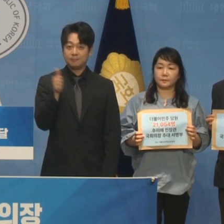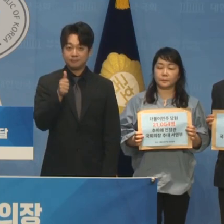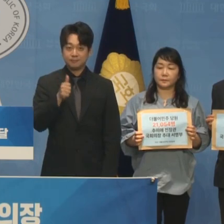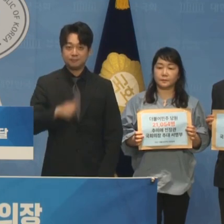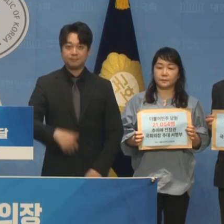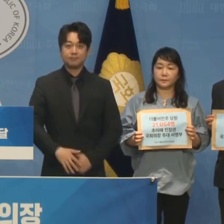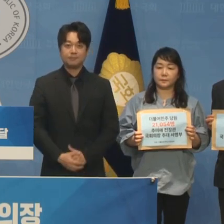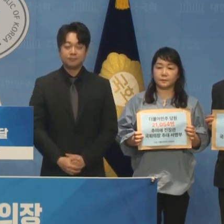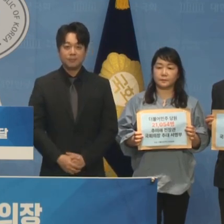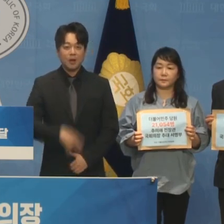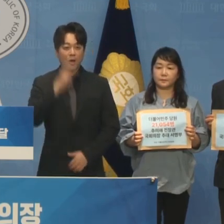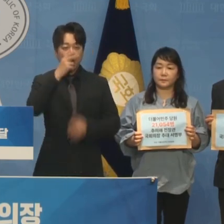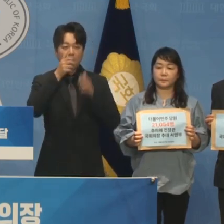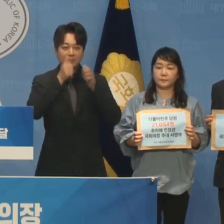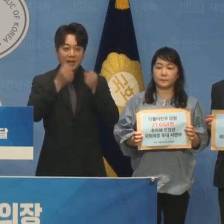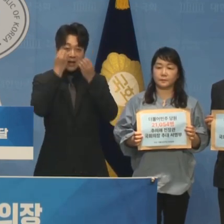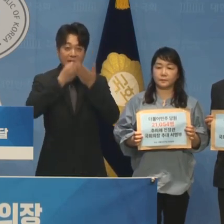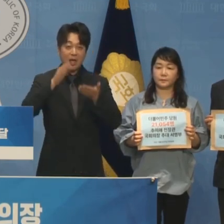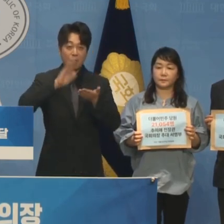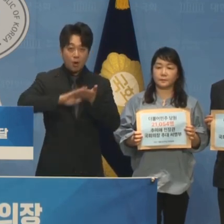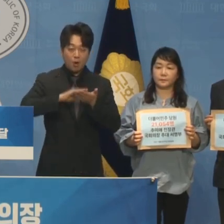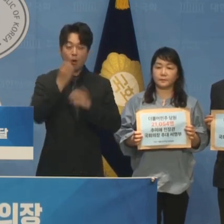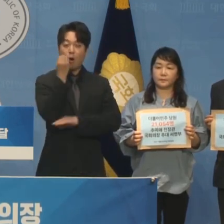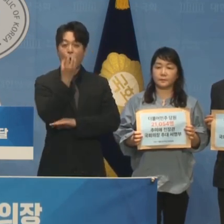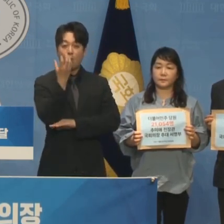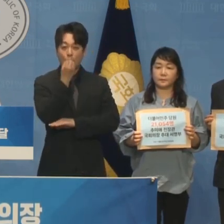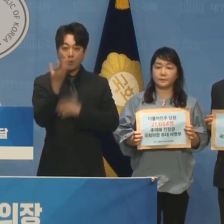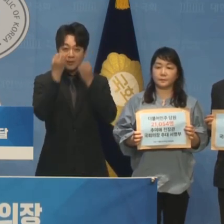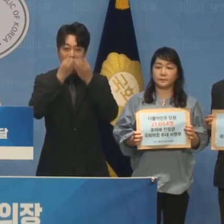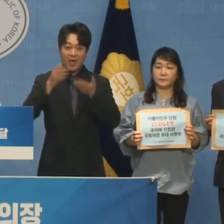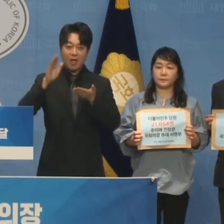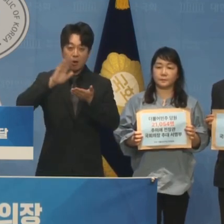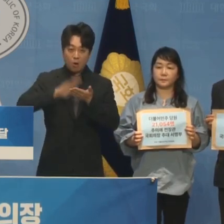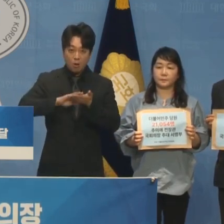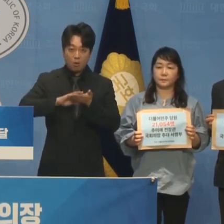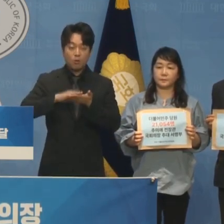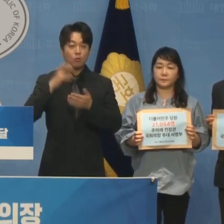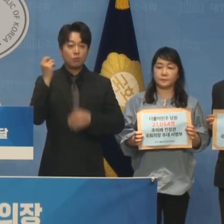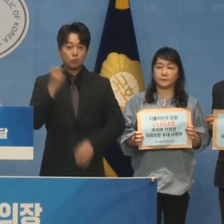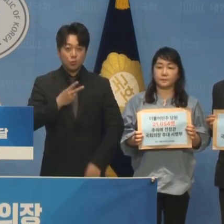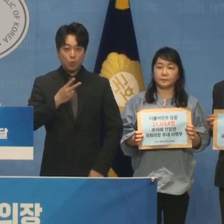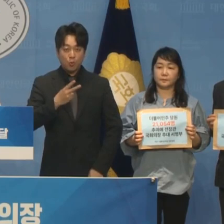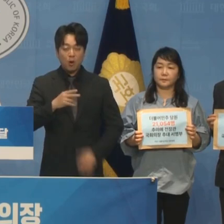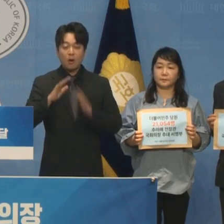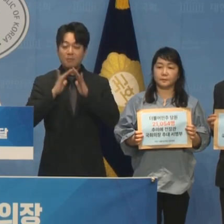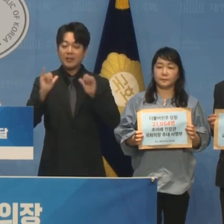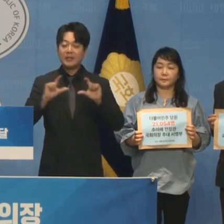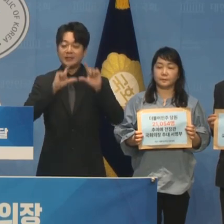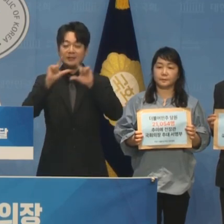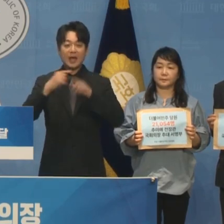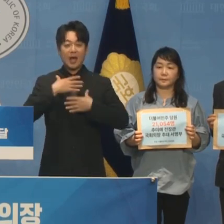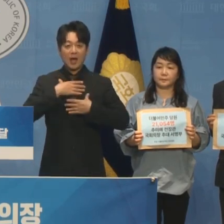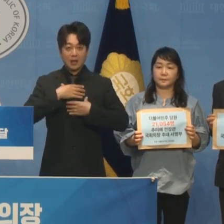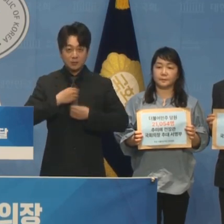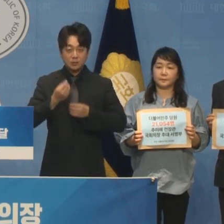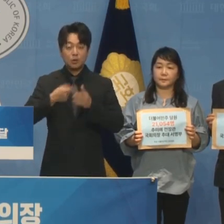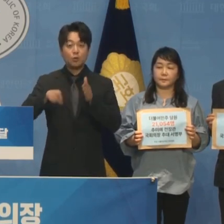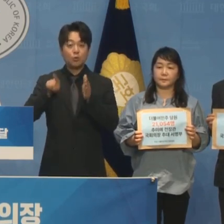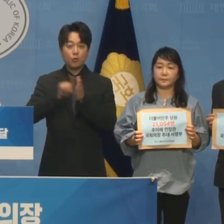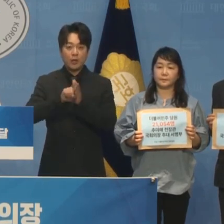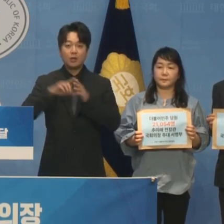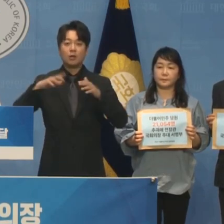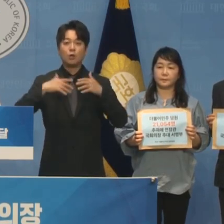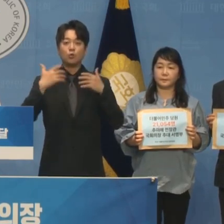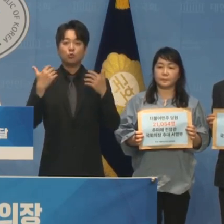정부 언론개혁 정치개혁 그리고 가장 시급한 민생 안정을 위한 개혁 국회를 이끄는